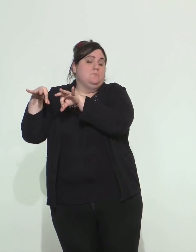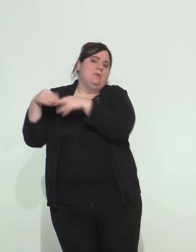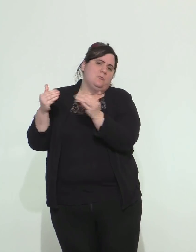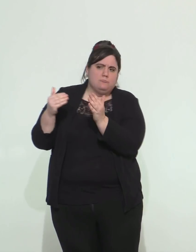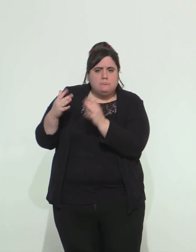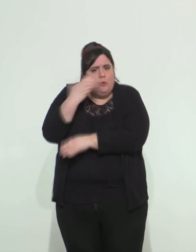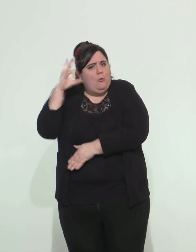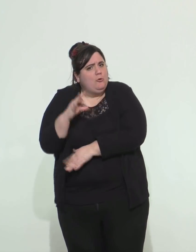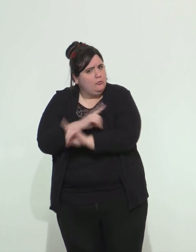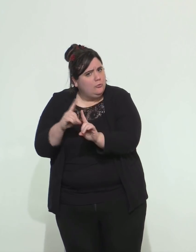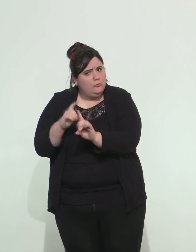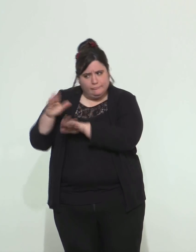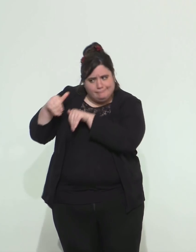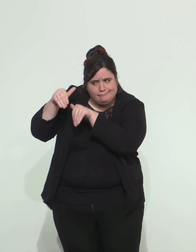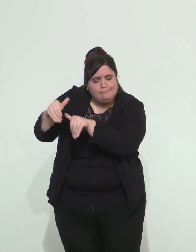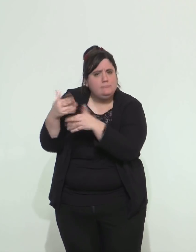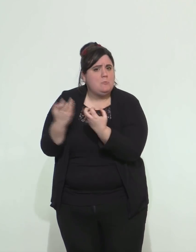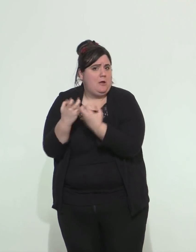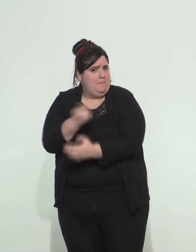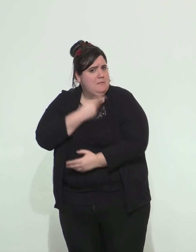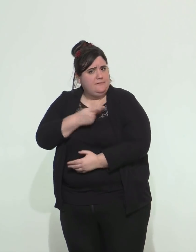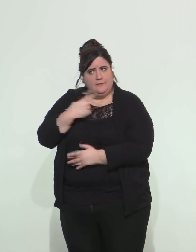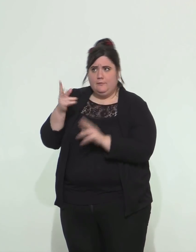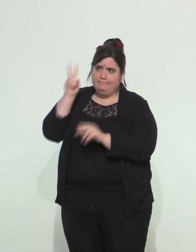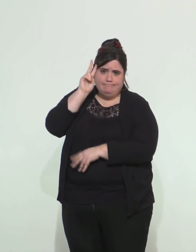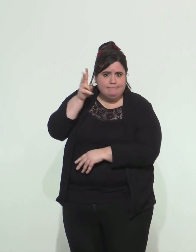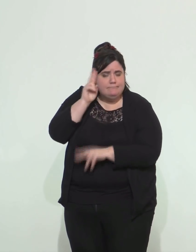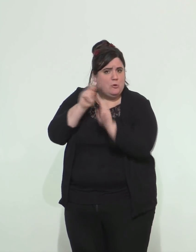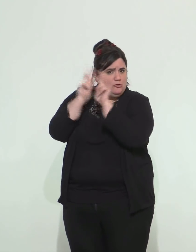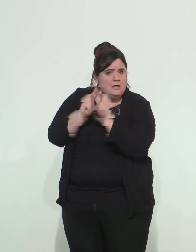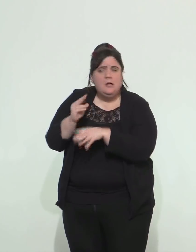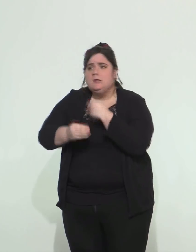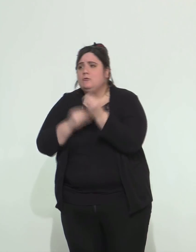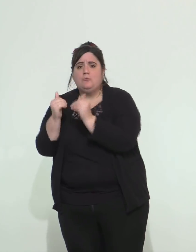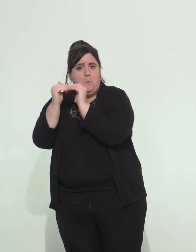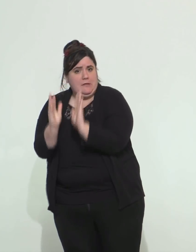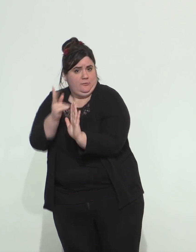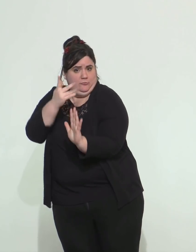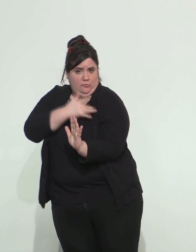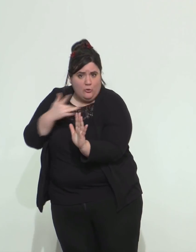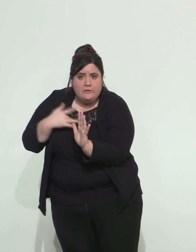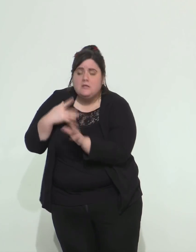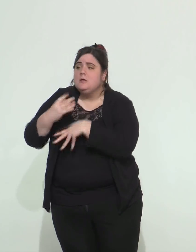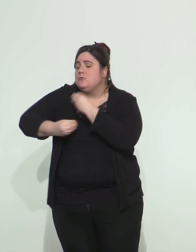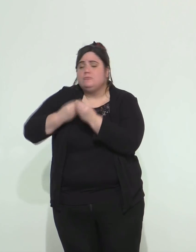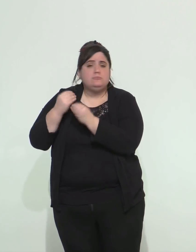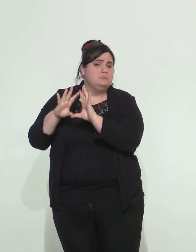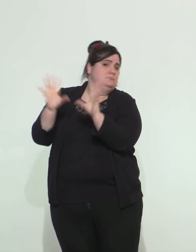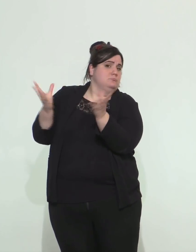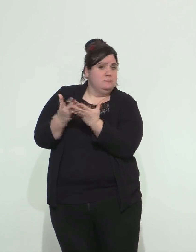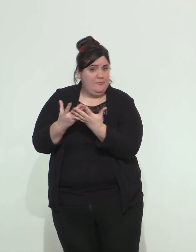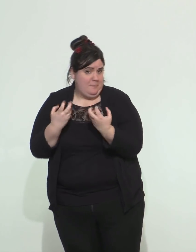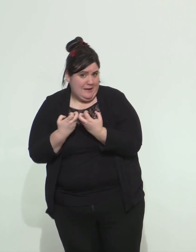de nombreux médecins généralistes, de nombreuses maisons de santé au sens large et de nombreux professionnels de santé. Les chirurgiens dentistes ont géré les urgences. Nous avons besoin